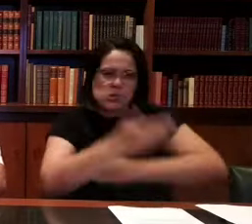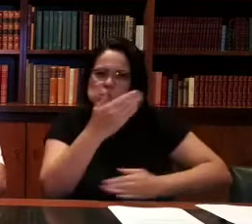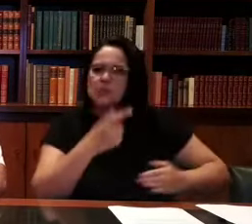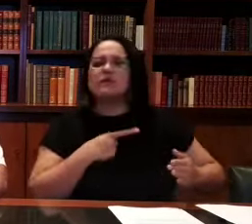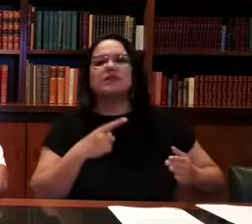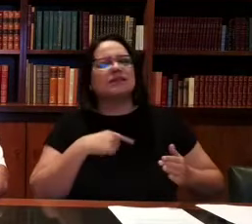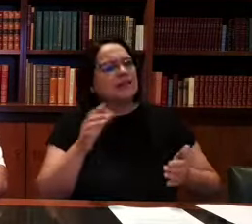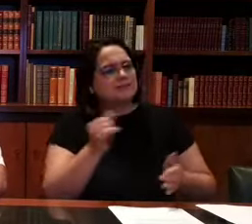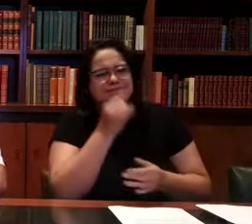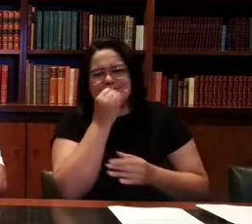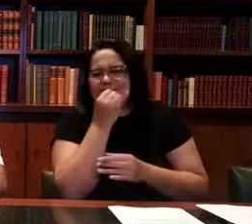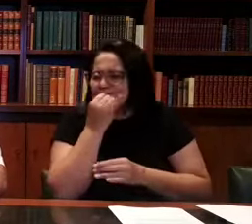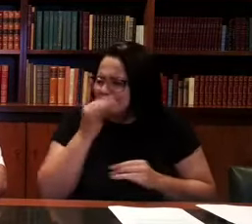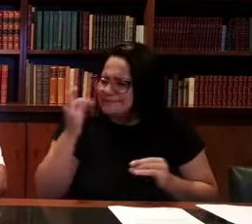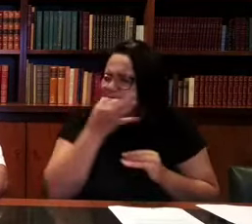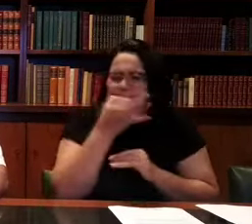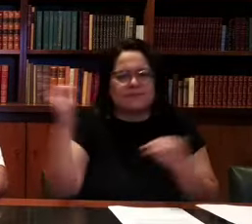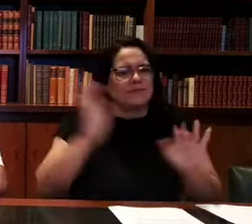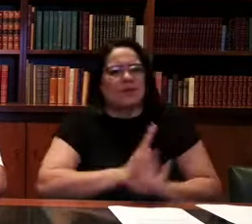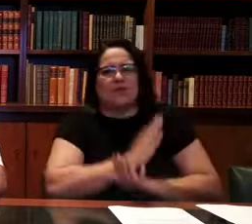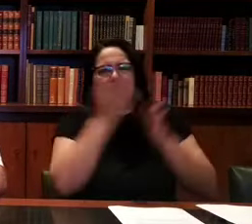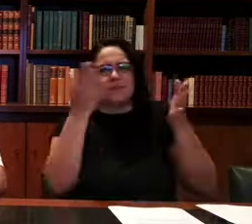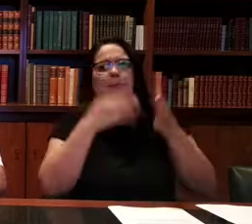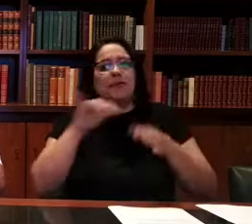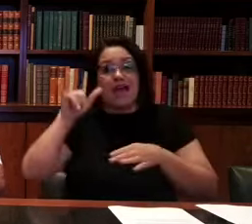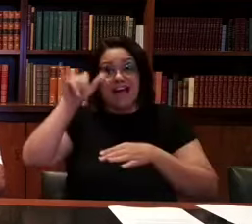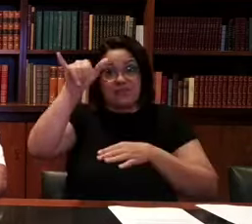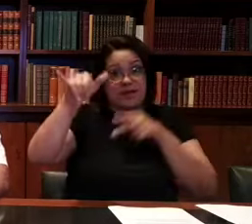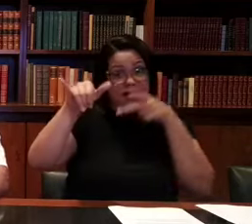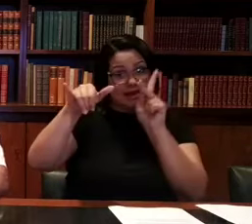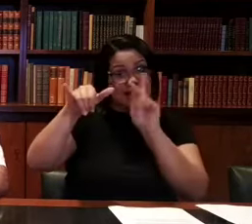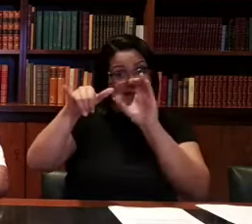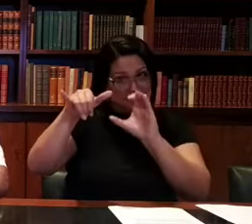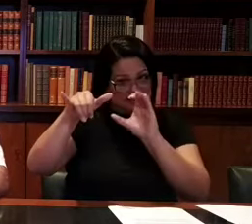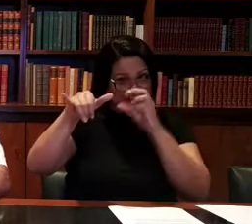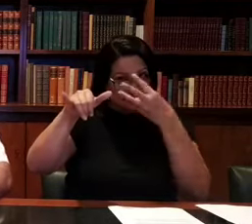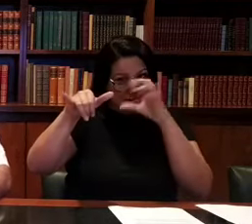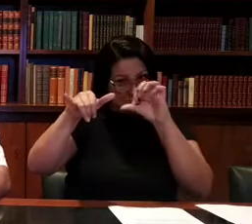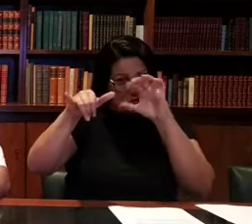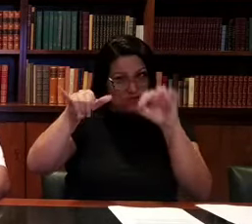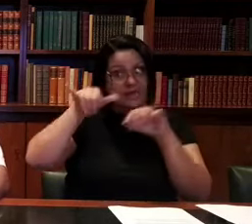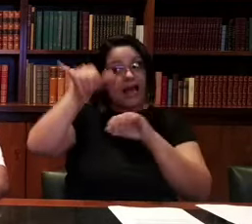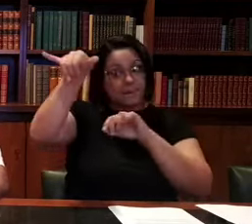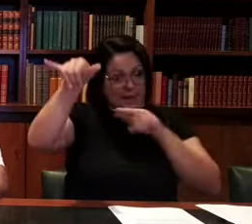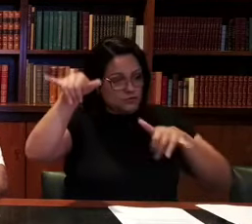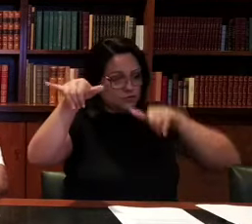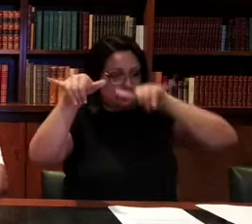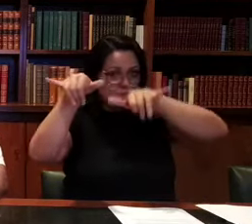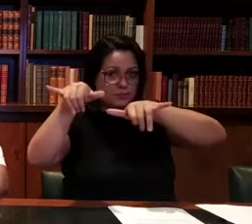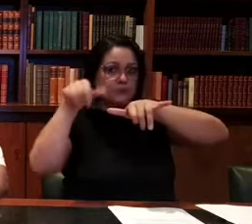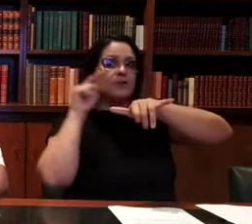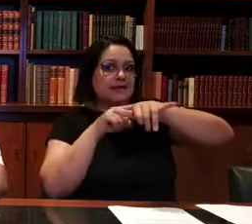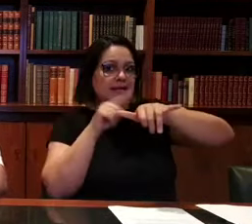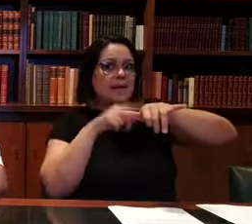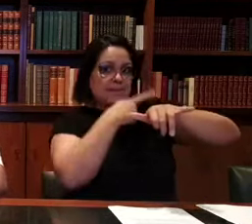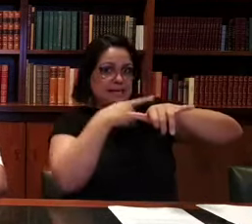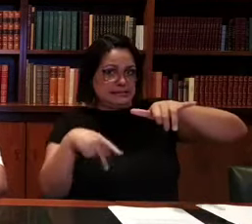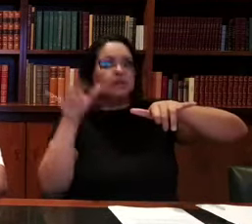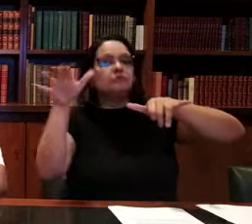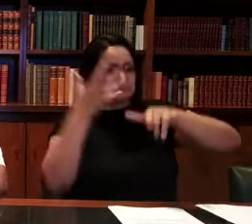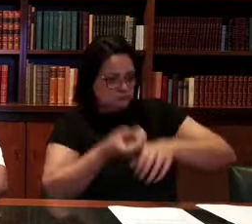coisa terrível Ele foi com uma avião cassetadas 90 nós mais o meu avião presidencial tá certo o café foi levando algum